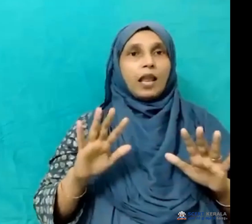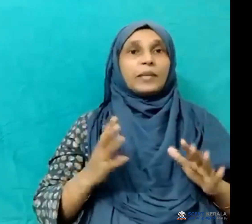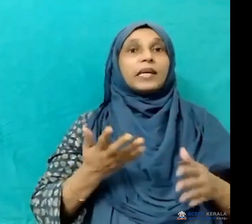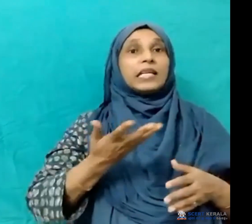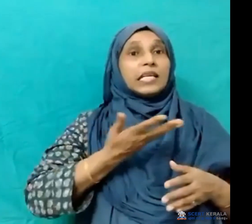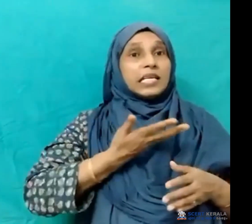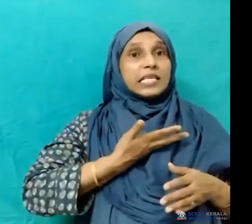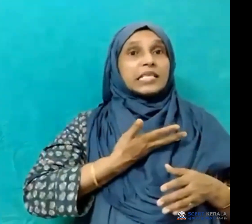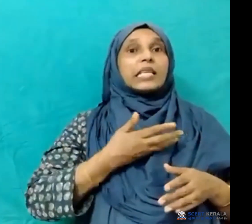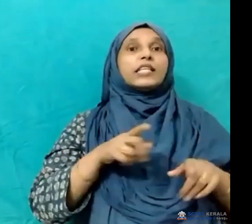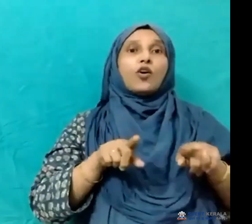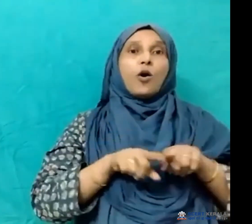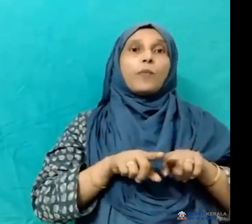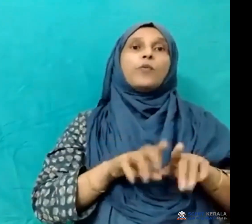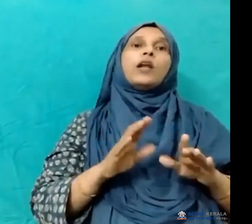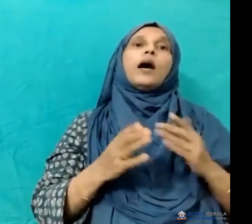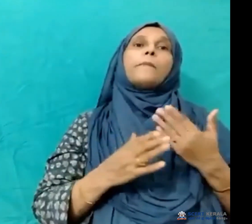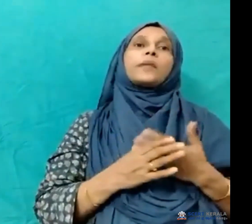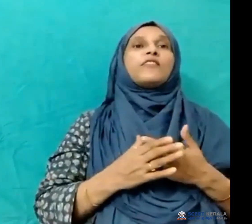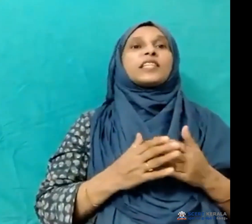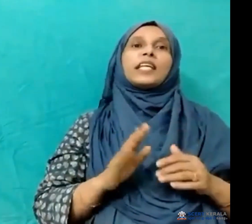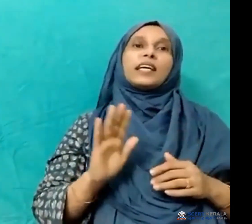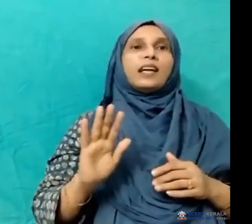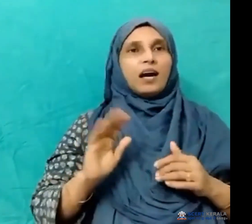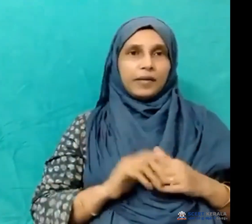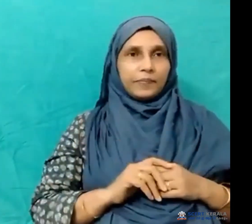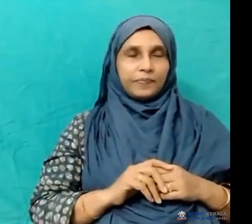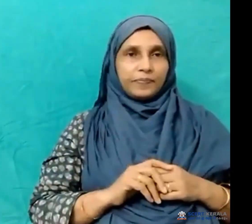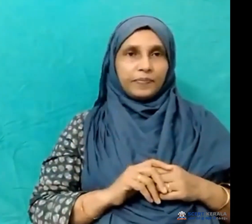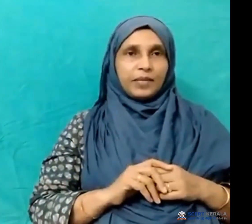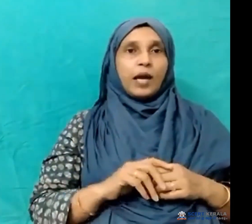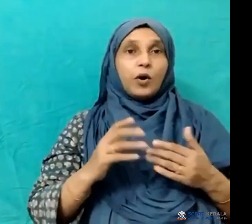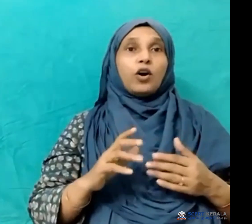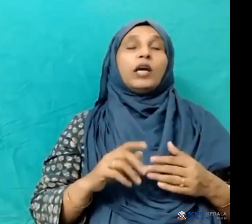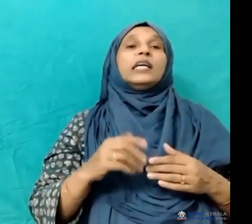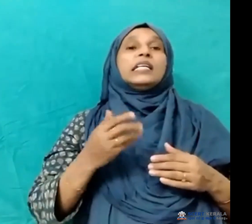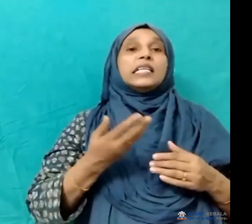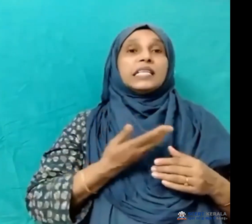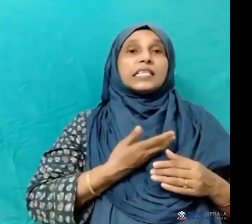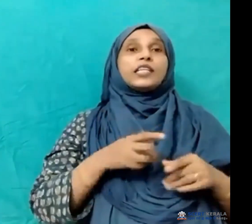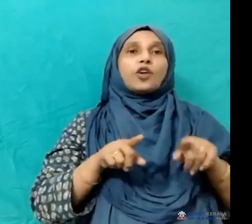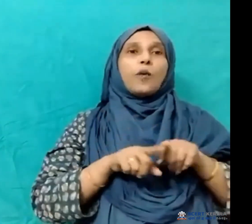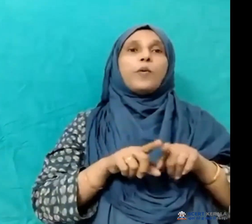എല്ലാം എന്താണ്? ഇഷ്ടത്തിന് ഒപ്പമുള്ള പ്രവർത്തനങ്ങൾ ആണ്. അപ്പോ ഈ ഇഷ്ടത്തിന്